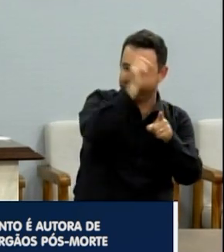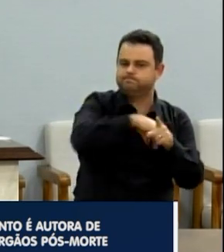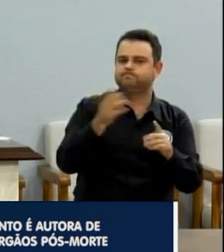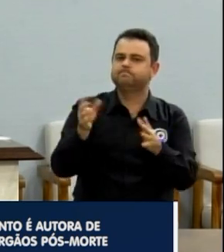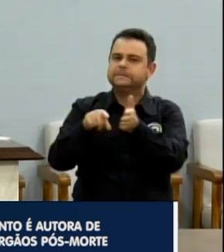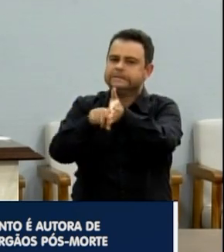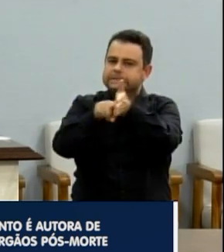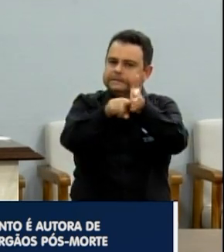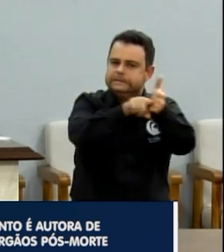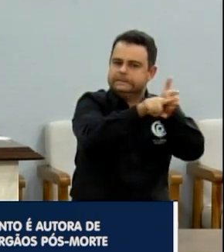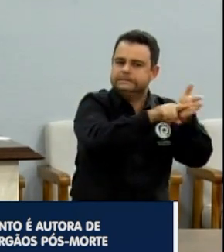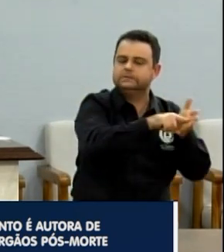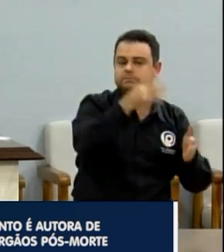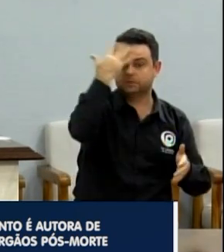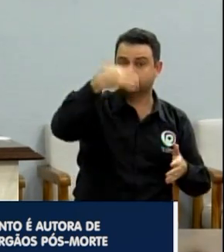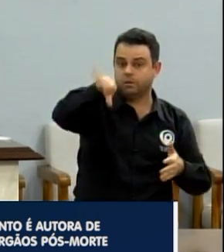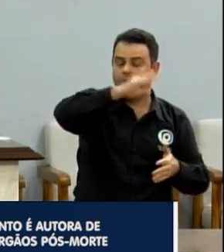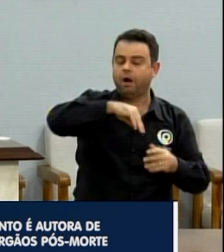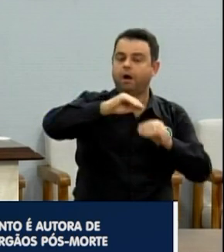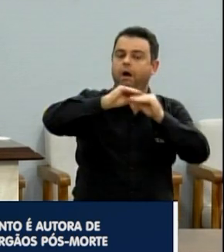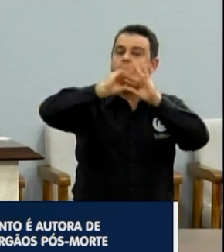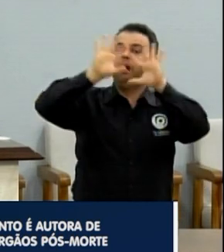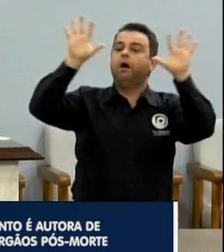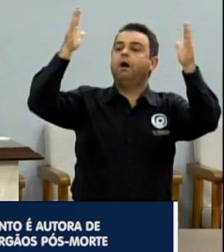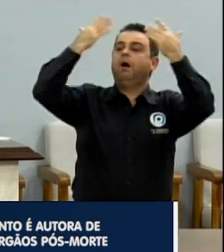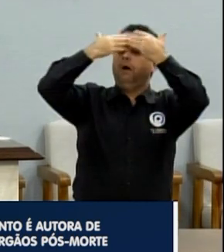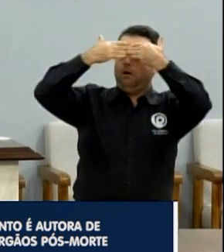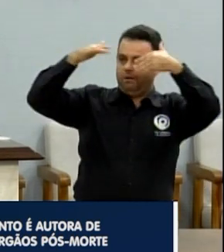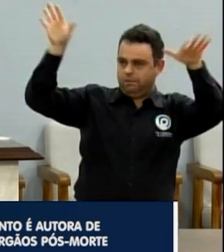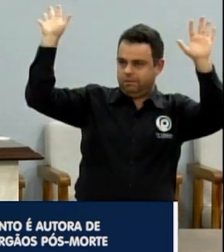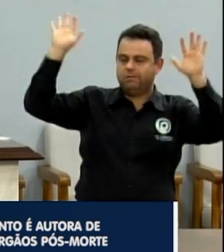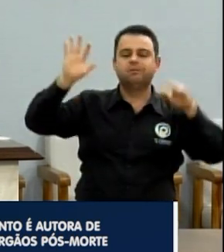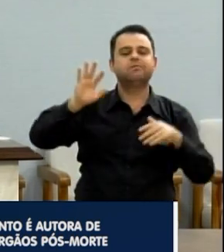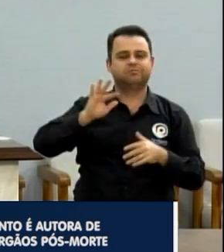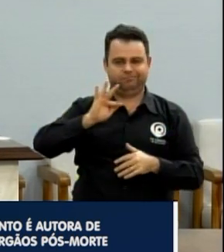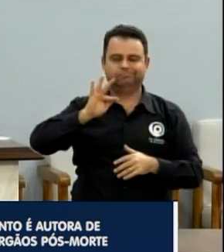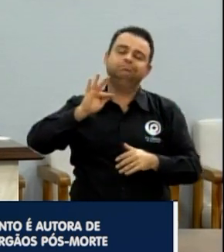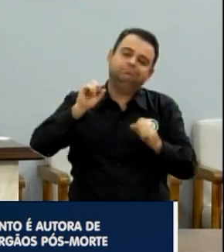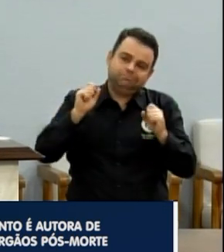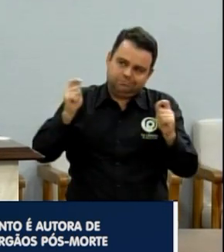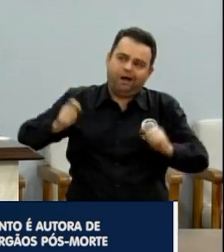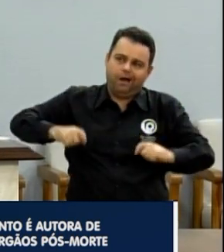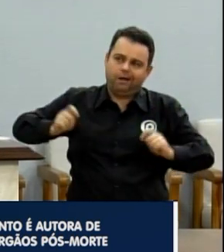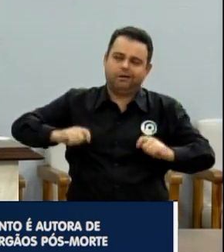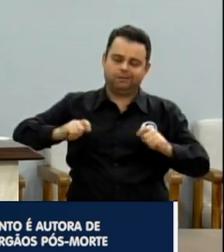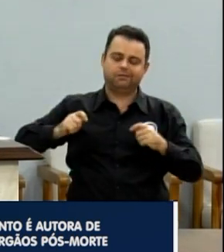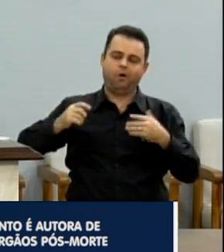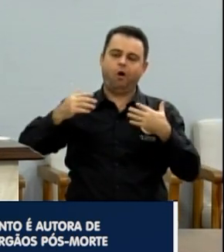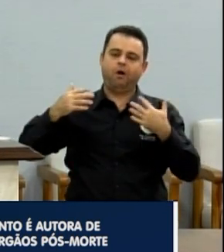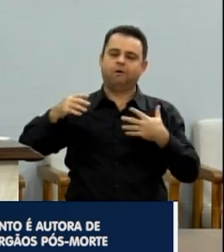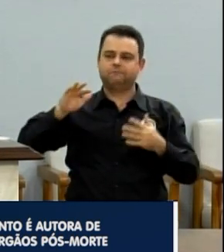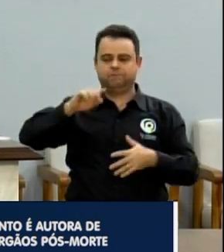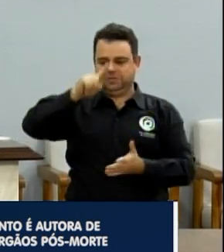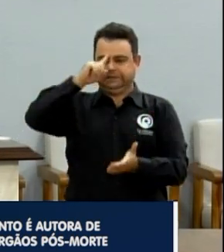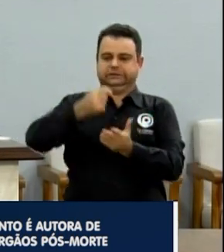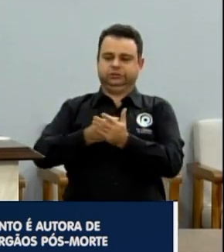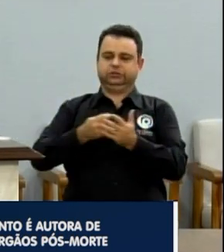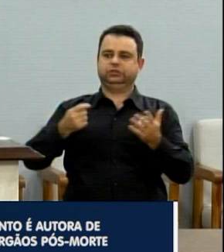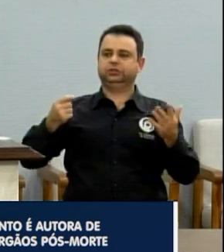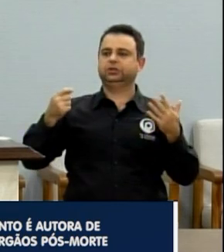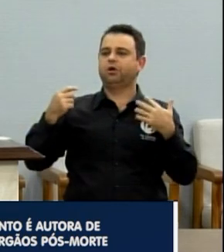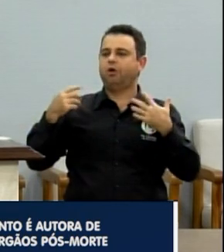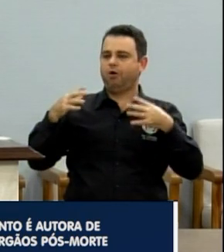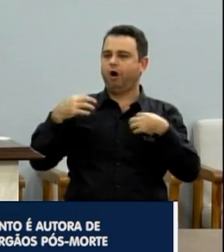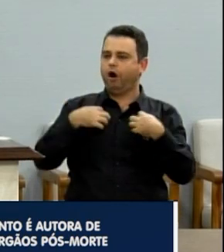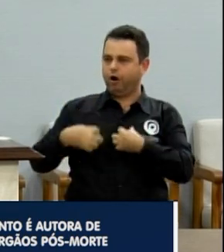doadores aumentaria. Mas, na verdade, meu foco aqui não é fazer uma campanha para a doação de órgãos ou um apelo para aumentar a doação de